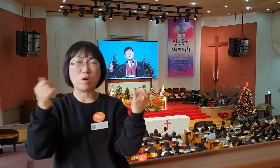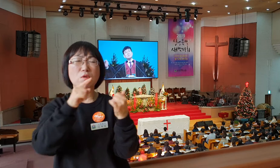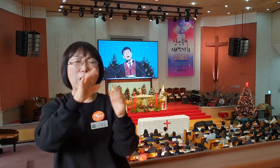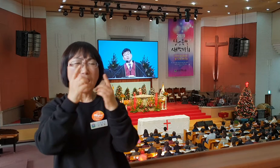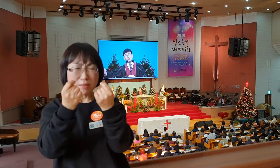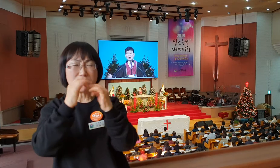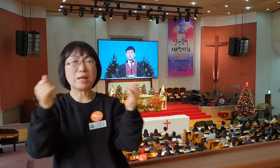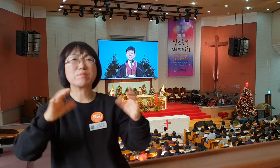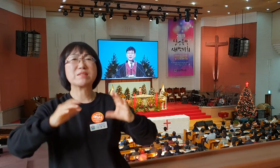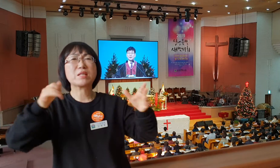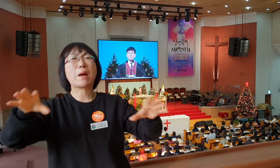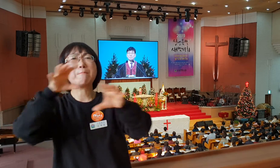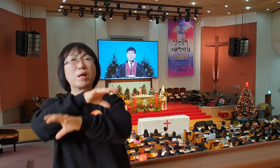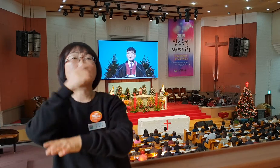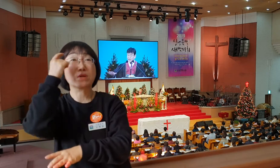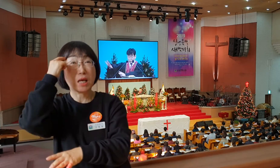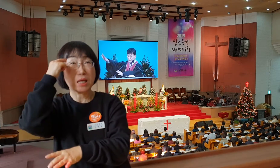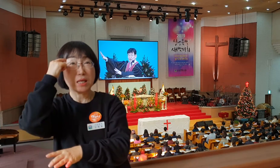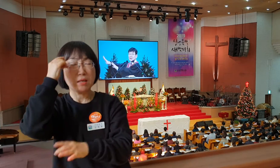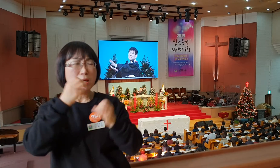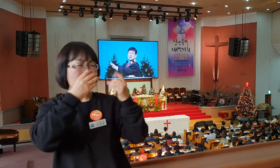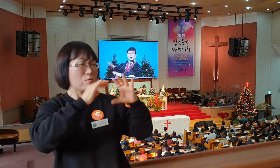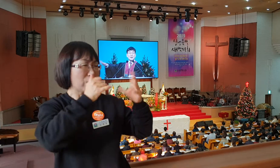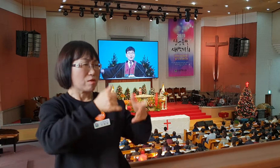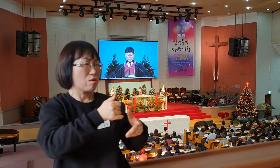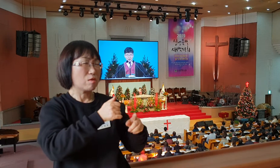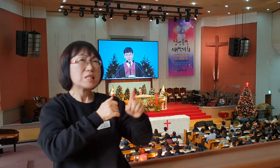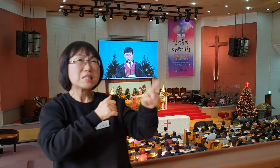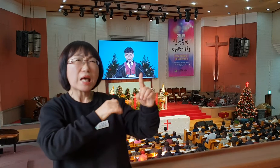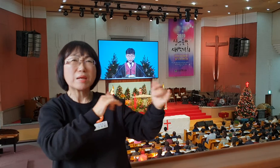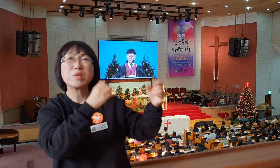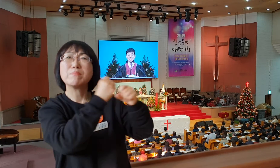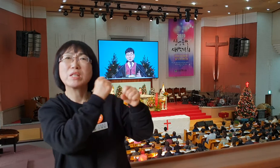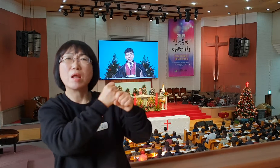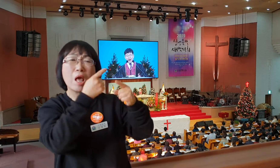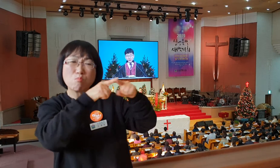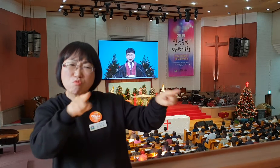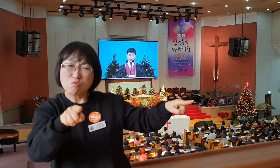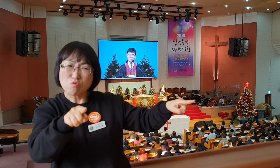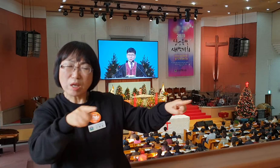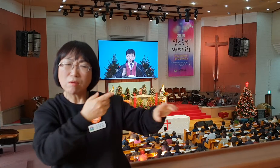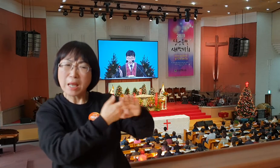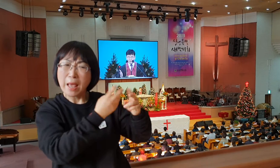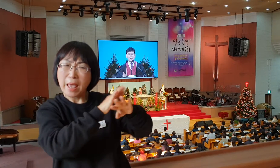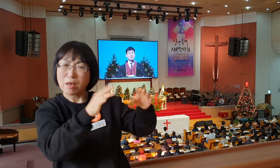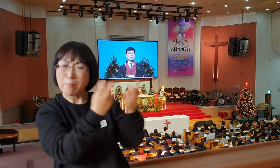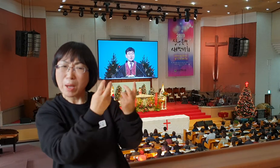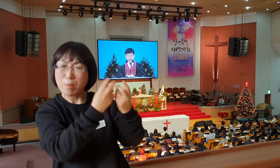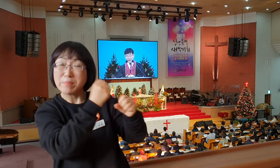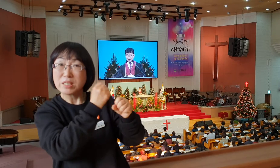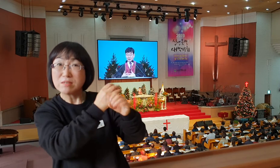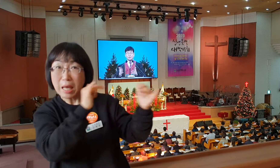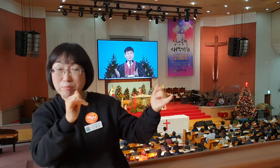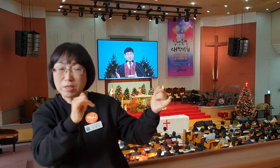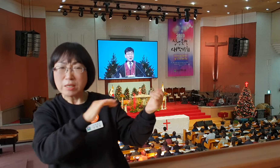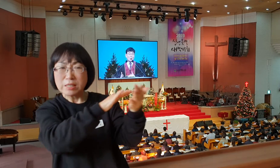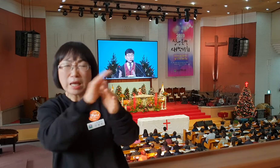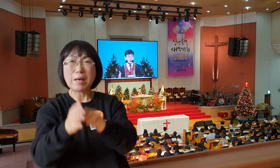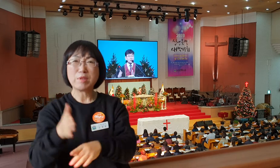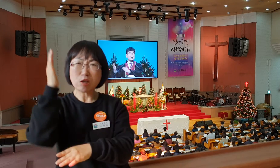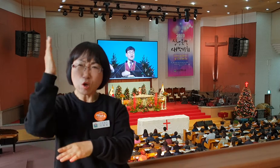세상을 바쁠 거라고 생각해요 새로운 세상은 그들이 만들어낼 겁니다 분석하고 대안을 만들어내고 프로젝트 만들고 사람들에게